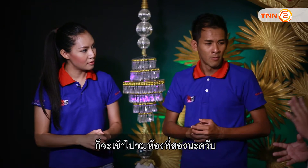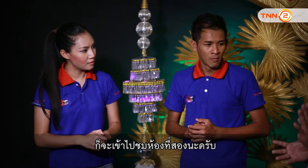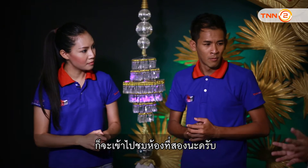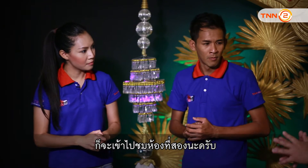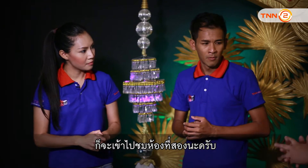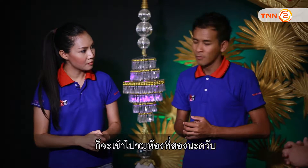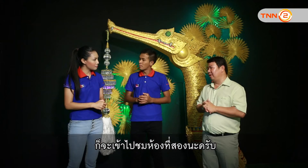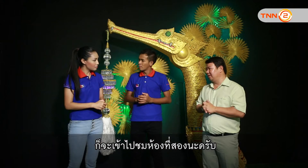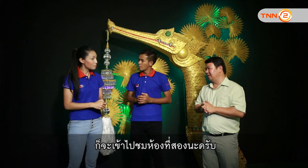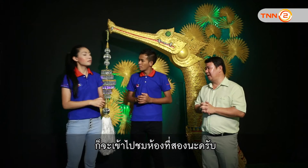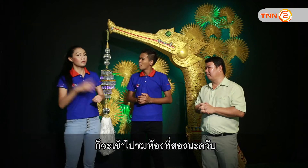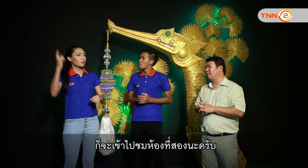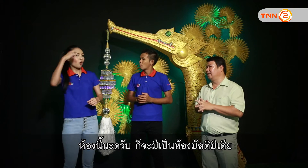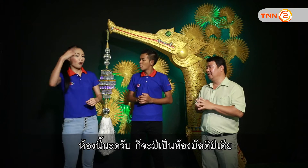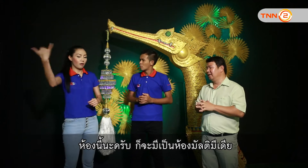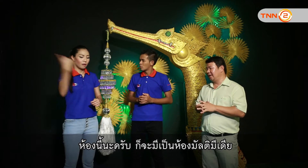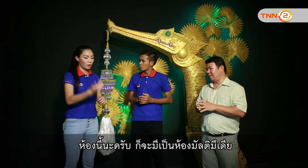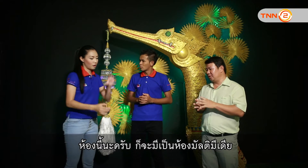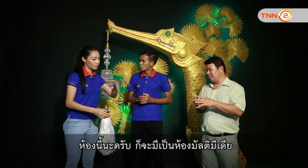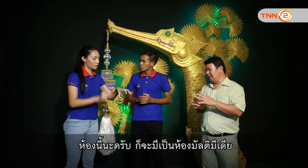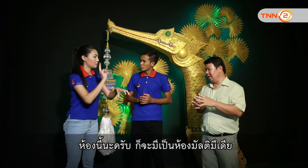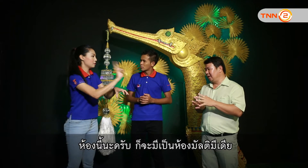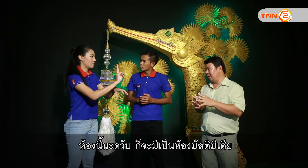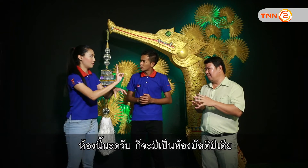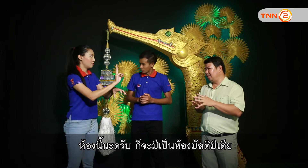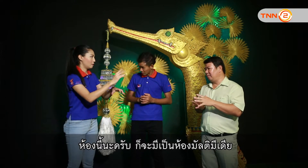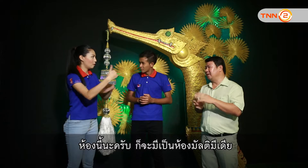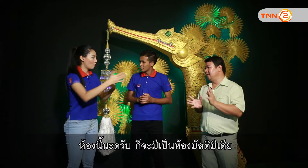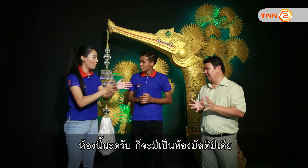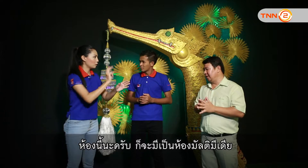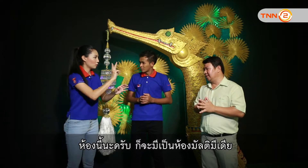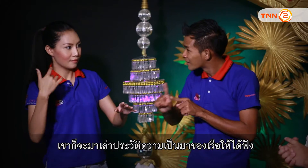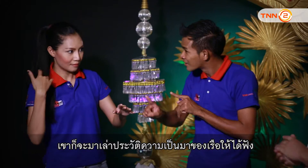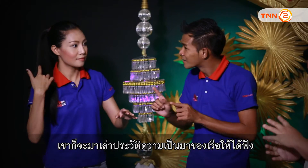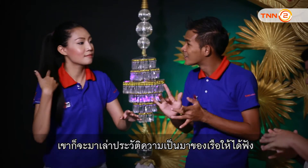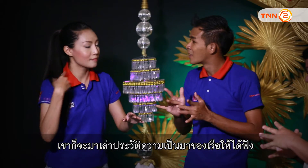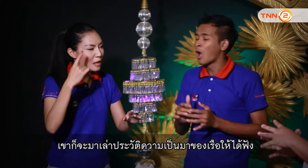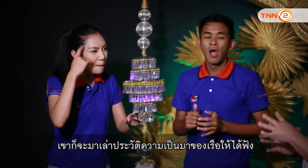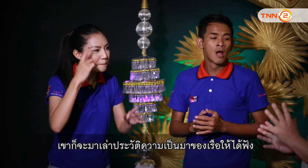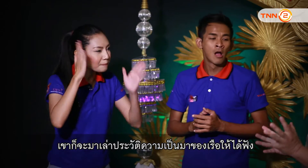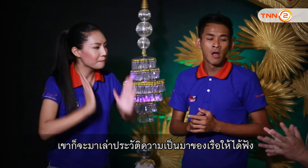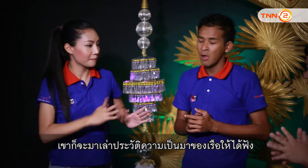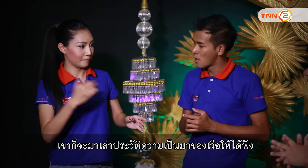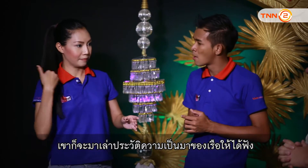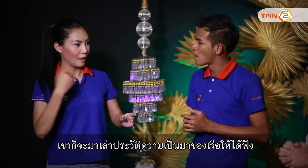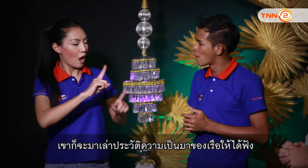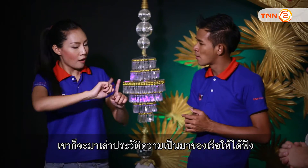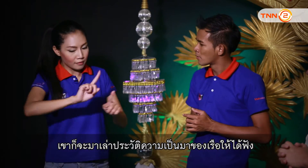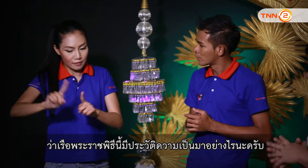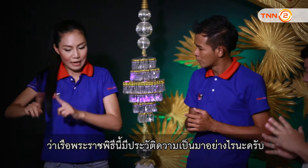าไปชมห้องที่2นะครับห้องนี้นะครับก็จะมีเป็นห้องมัลติมีเดียเขาก็จะมาเล่าประวัติความเป็นมาของเรือให้ได้ฟังว่าเรือพระ